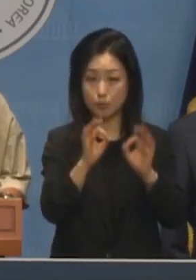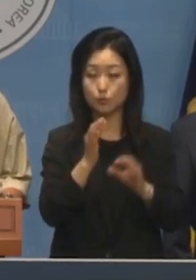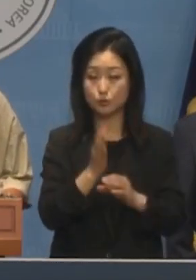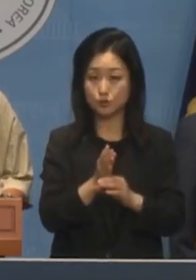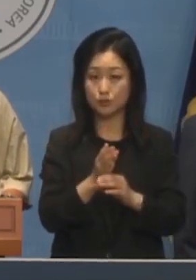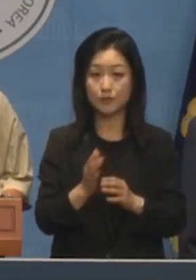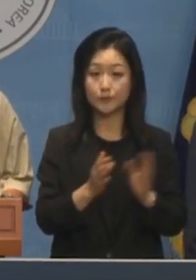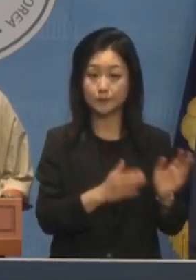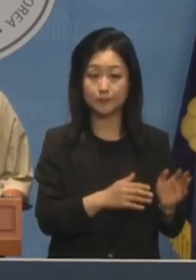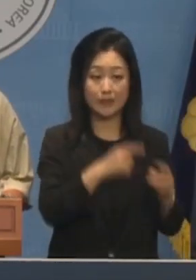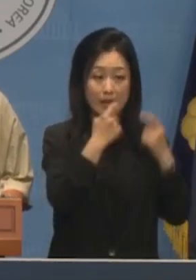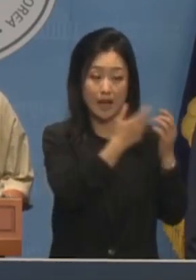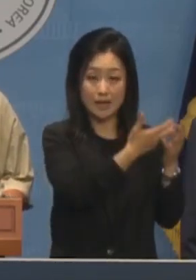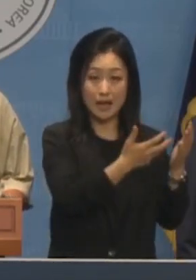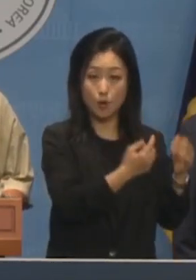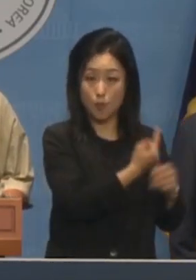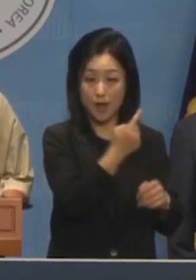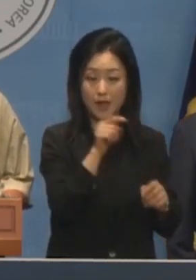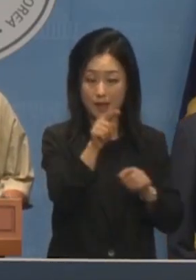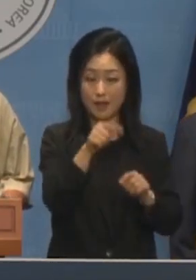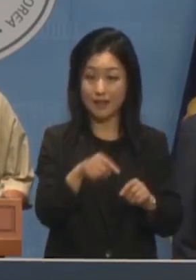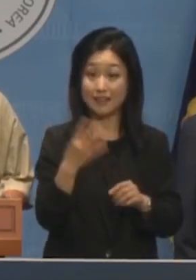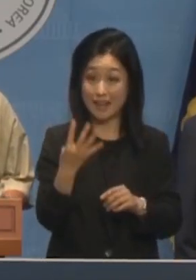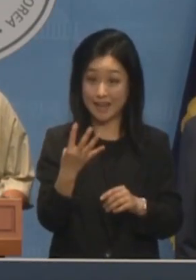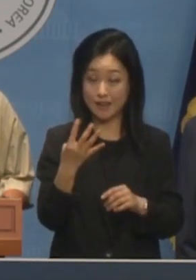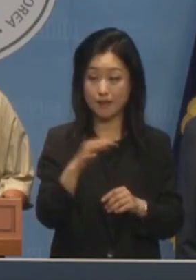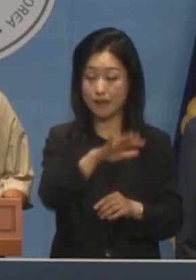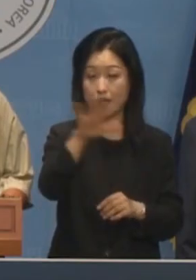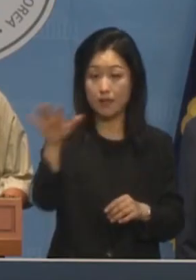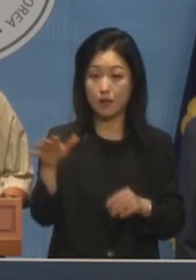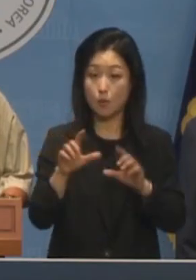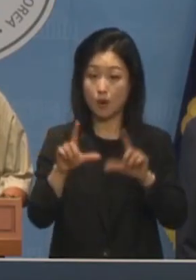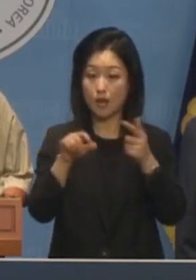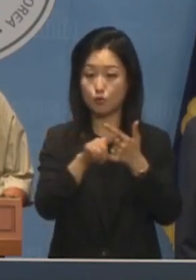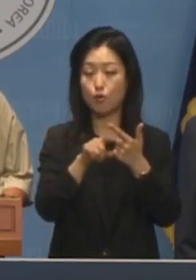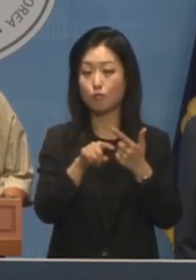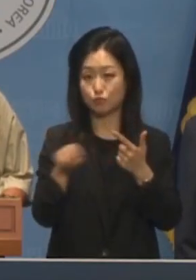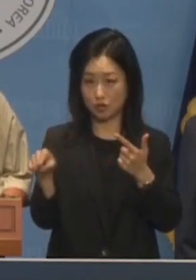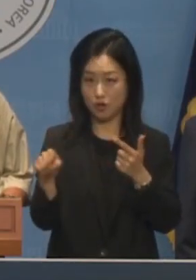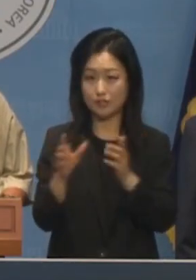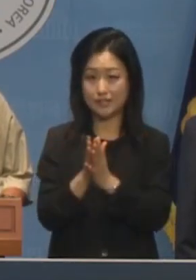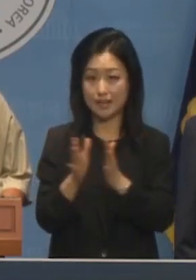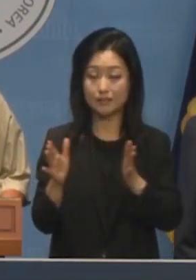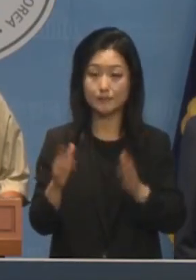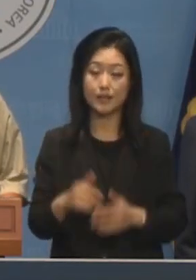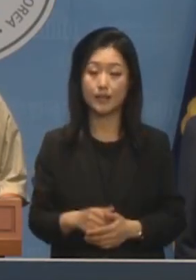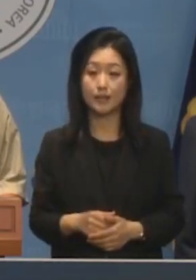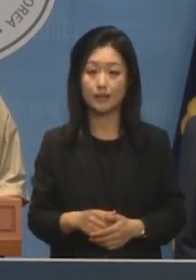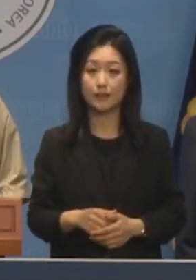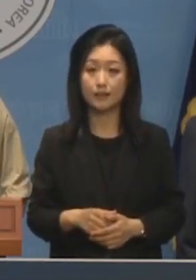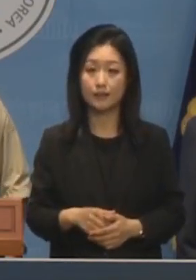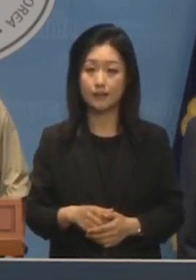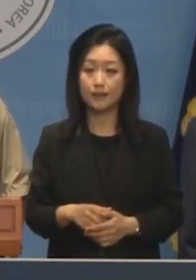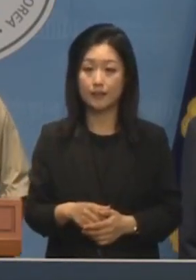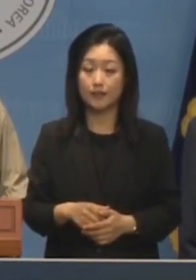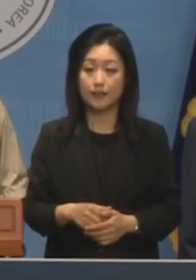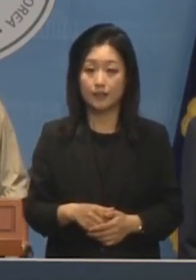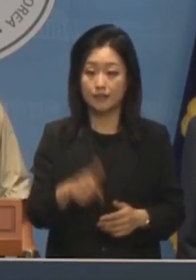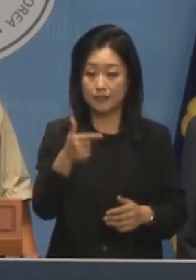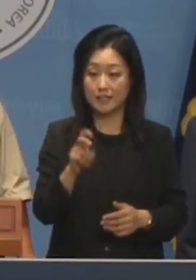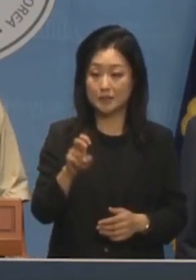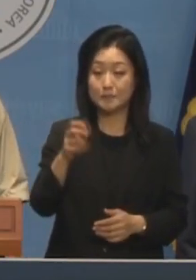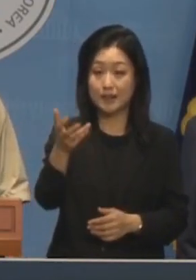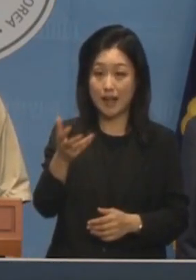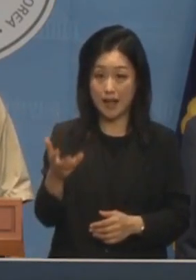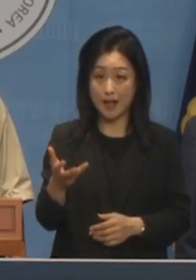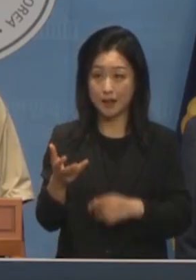있고요. 한강을 제외한 4개 지점은 그나마 올해 6월부터 시행됐습니다. 그러니까 금강의